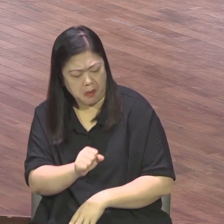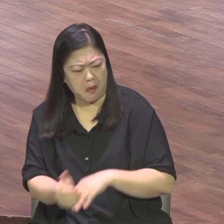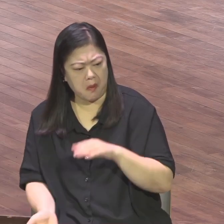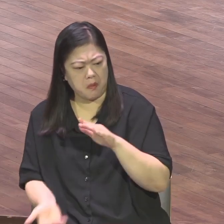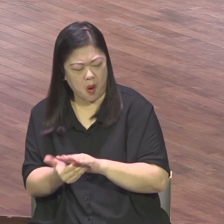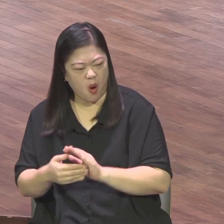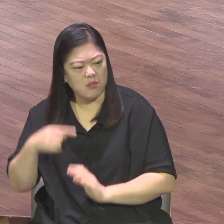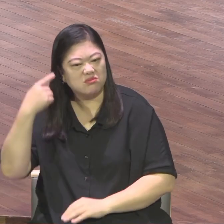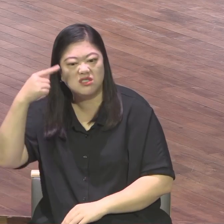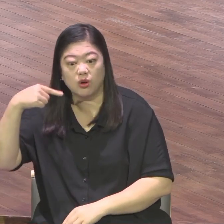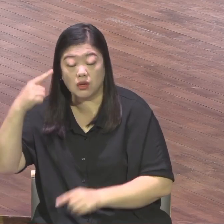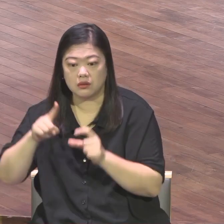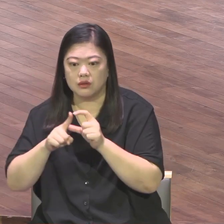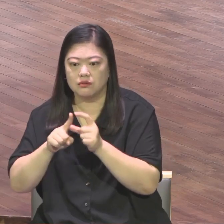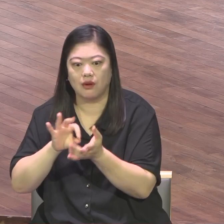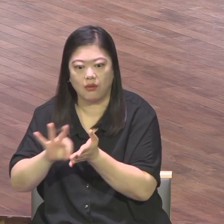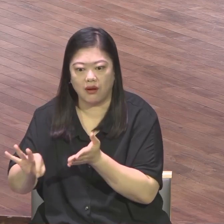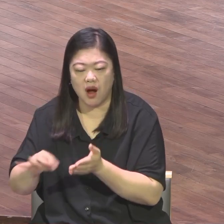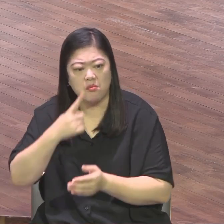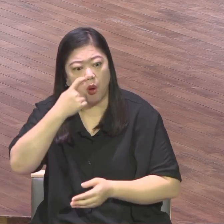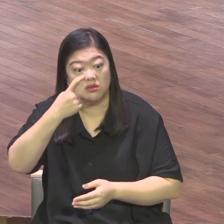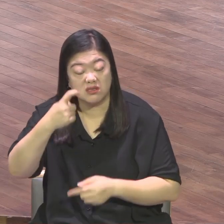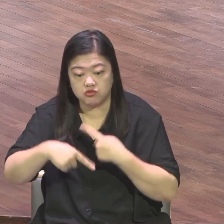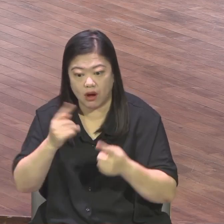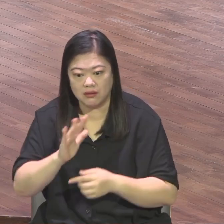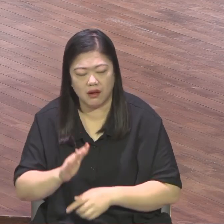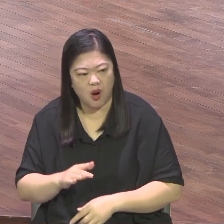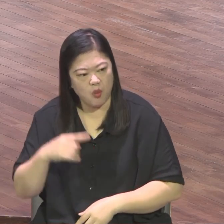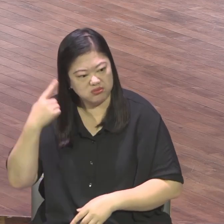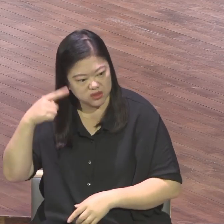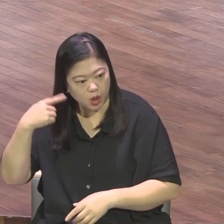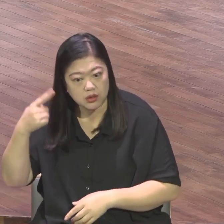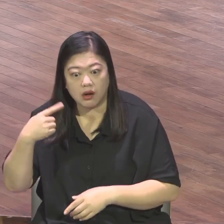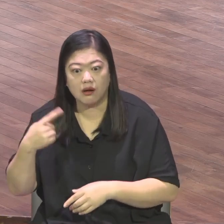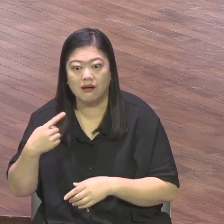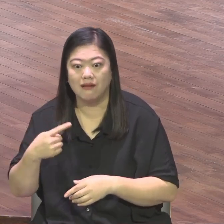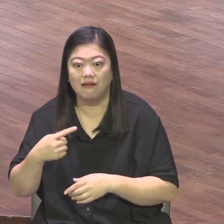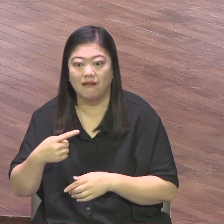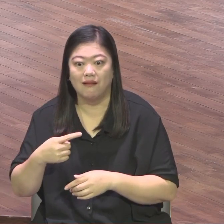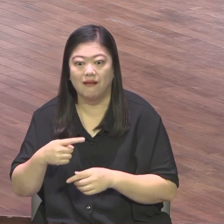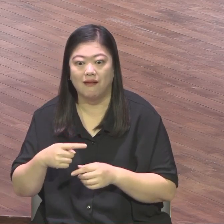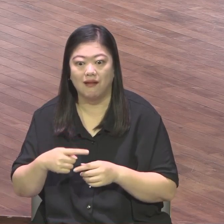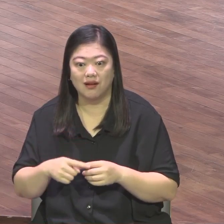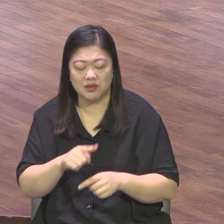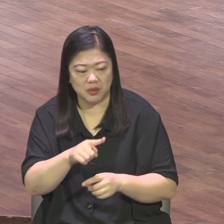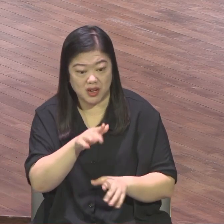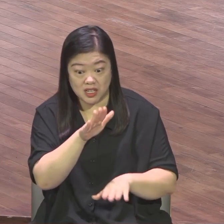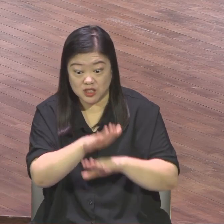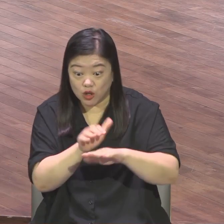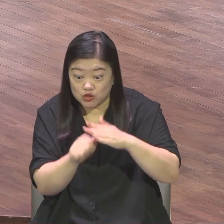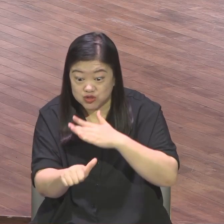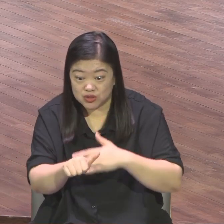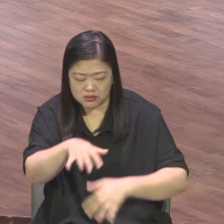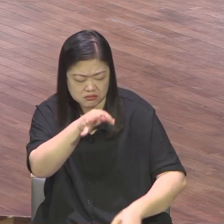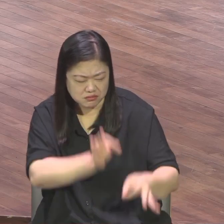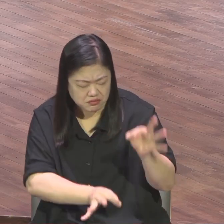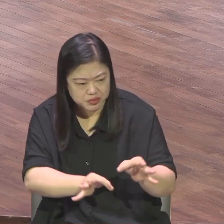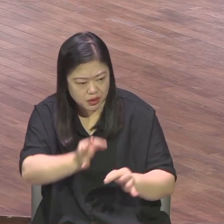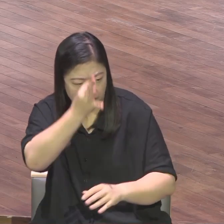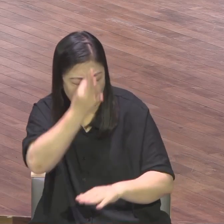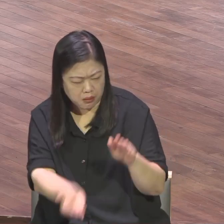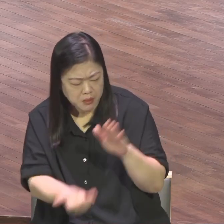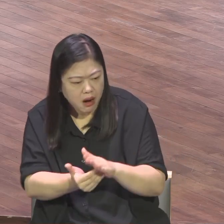멋있다 그지 멋있다를 멋있다 표현하네 미쳤다. 저 선수 기량 끝내준다 그래 안 해요. 저